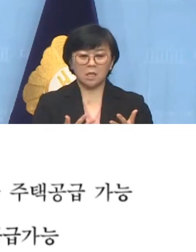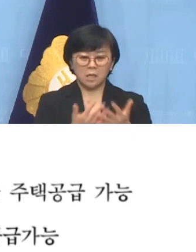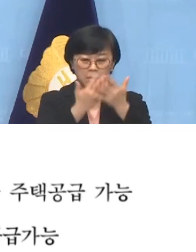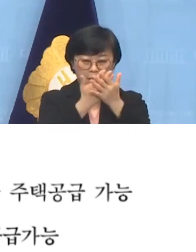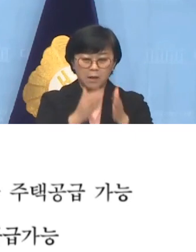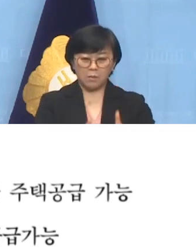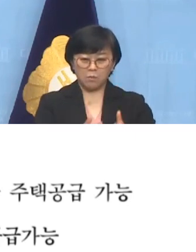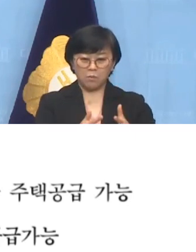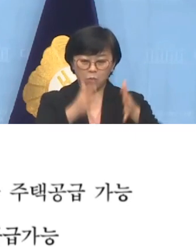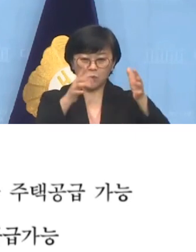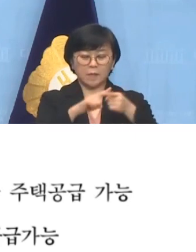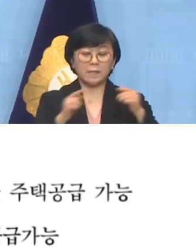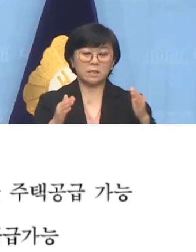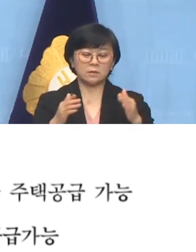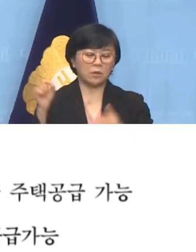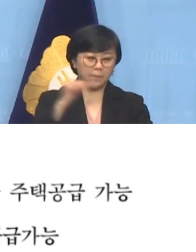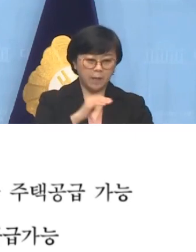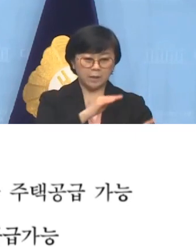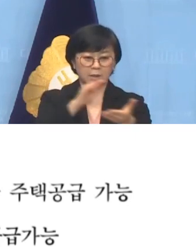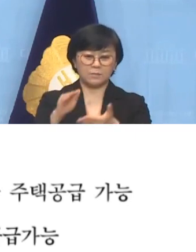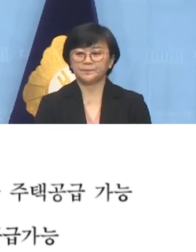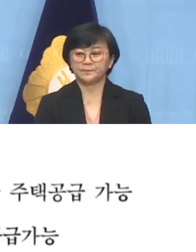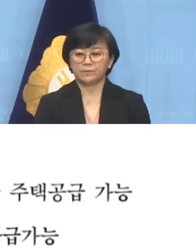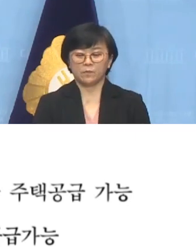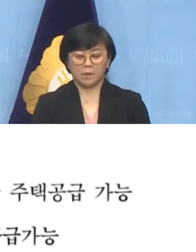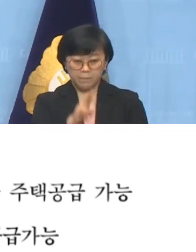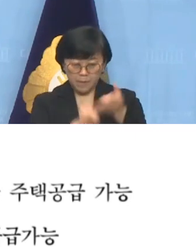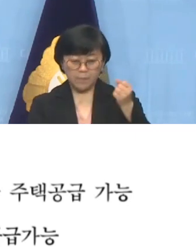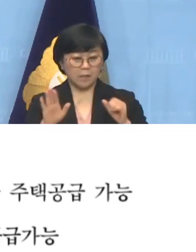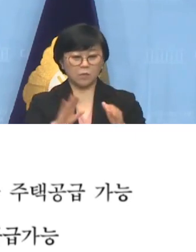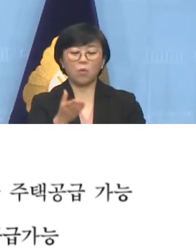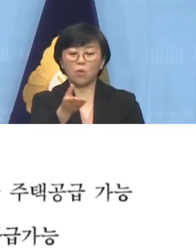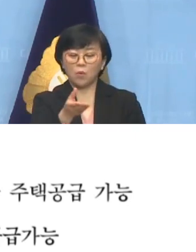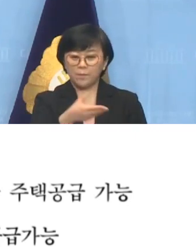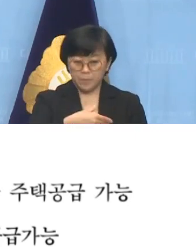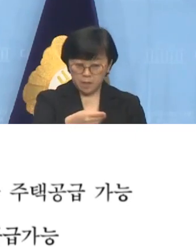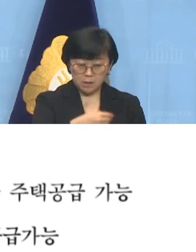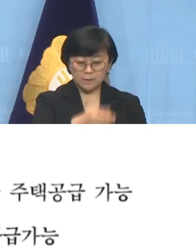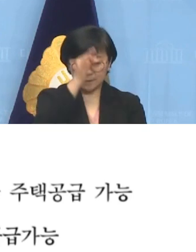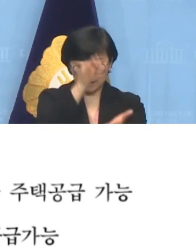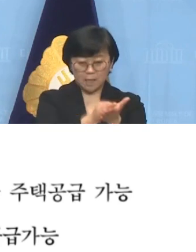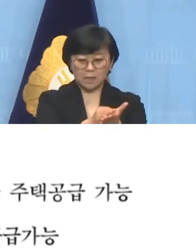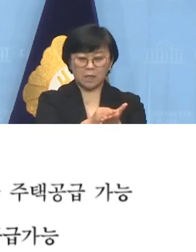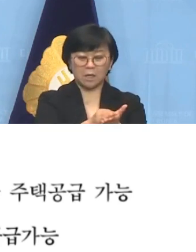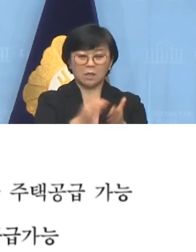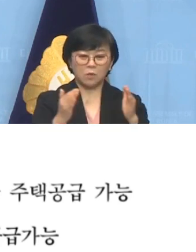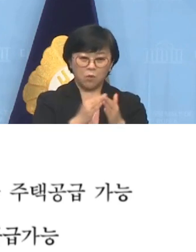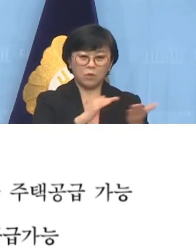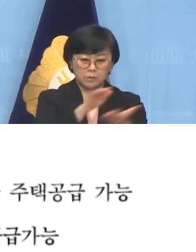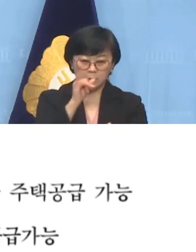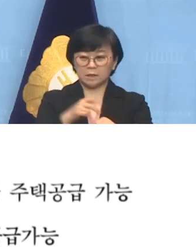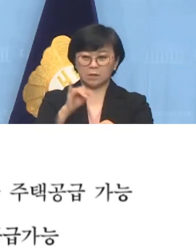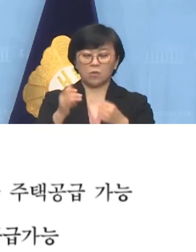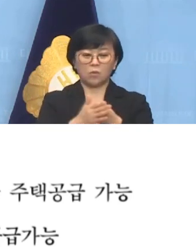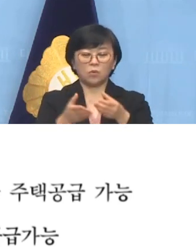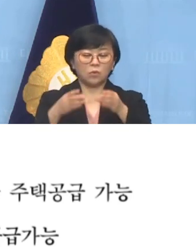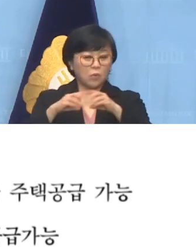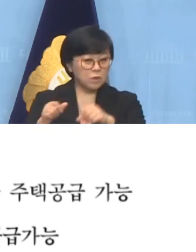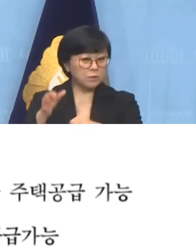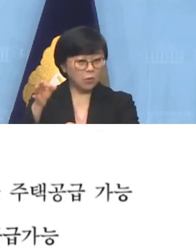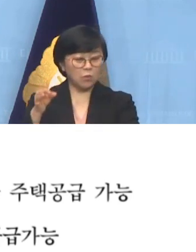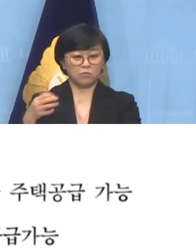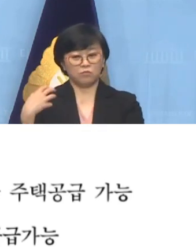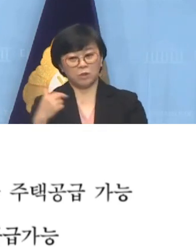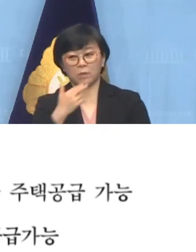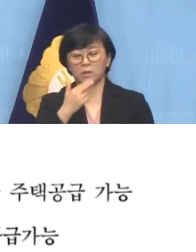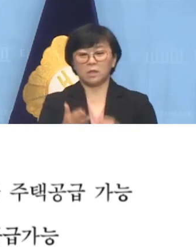훨씬 더 빠른 속도로 주택을 공급할 수 있게 됩니다. 분양주택이 아닌 임대주택으로 매우 저렴하게 공급이 가능하다는 특징이 있고요. 토지비에 대한